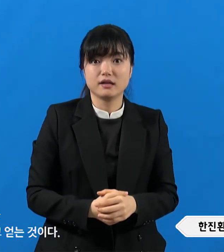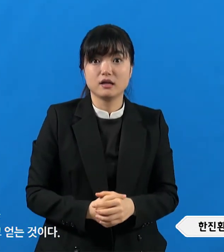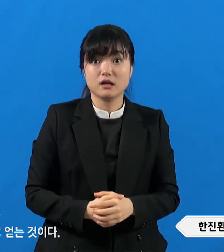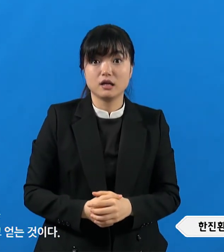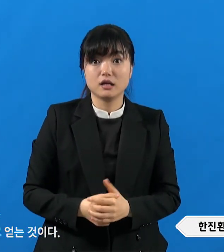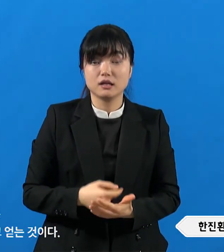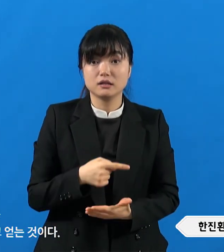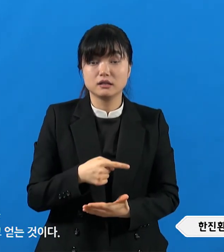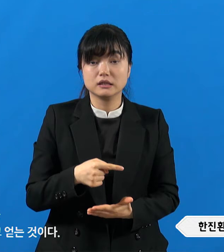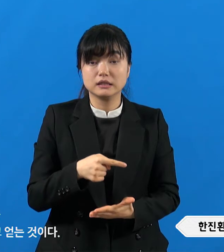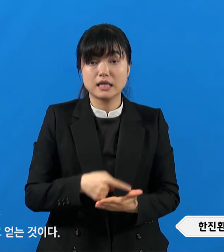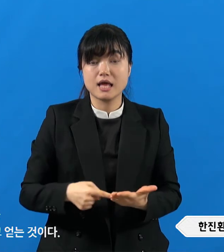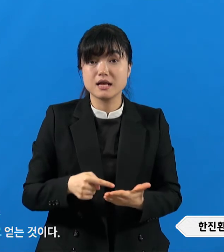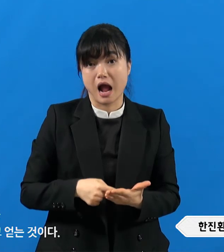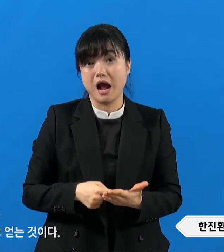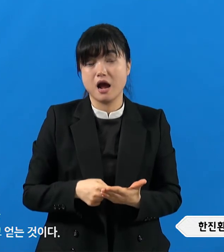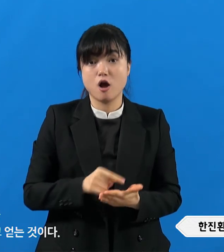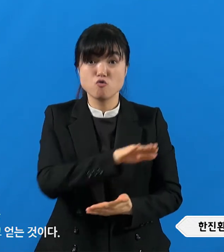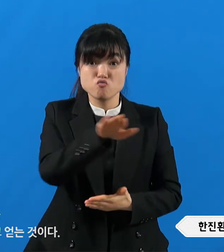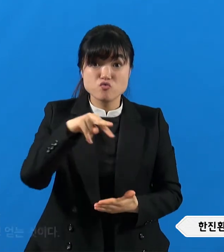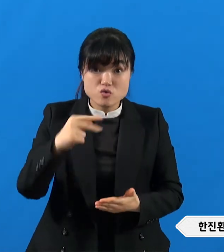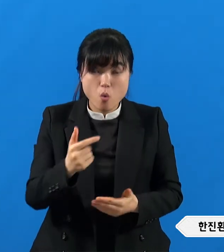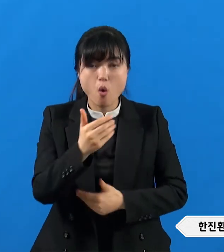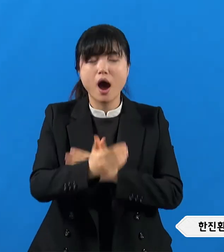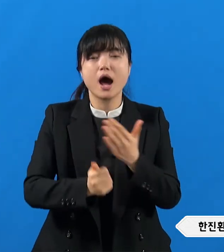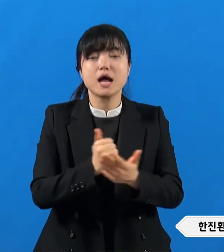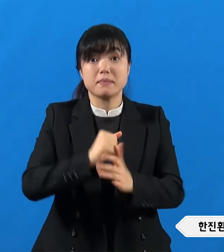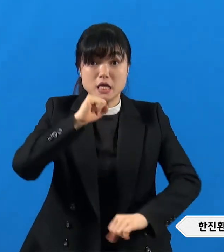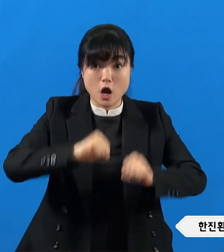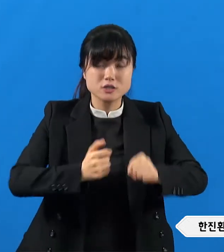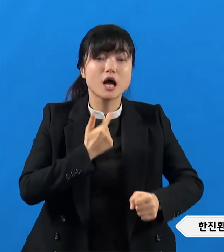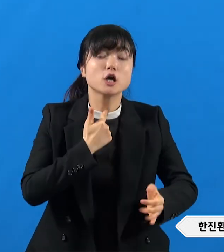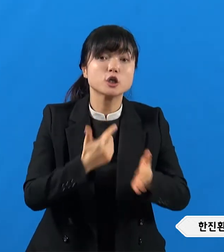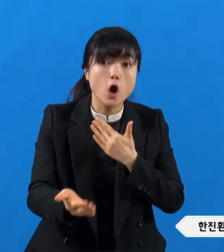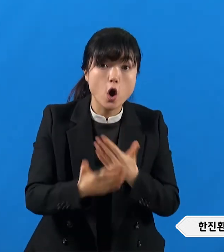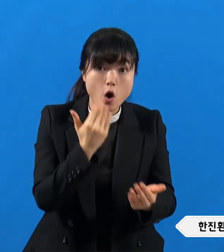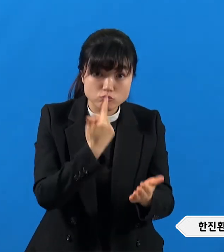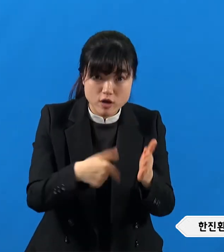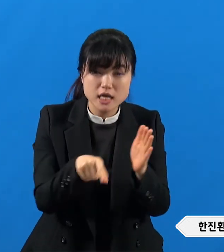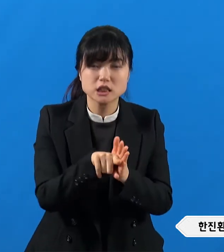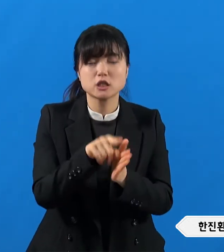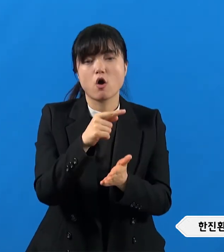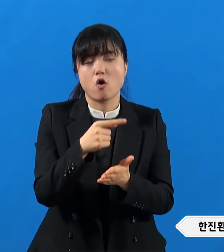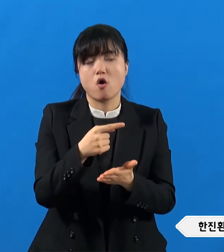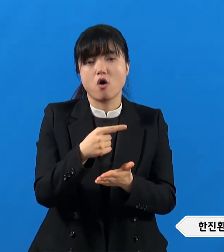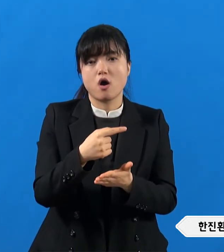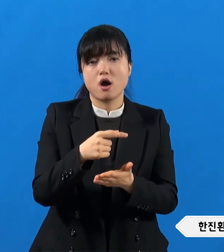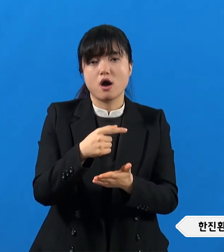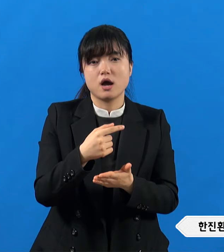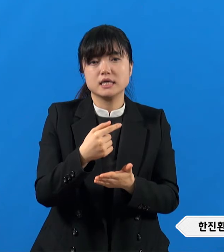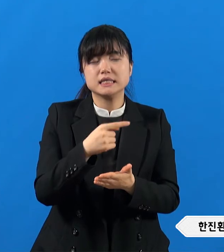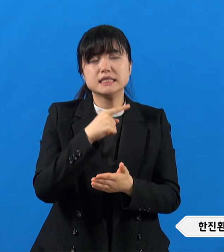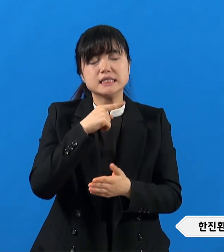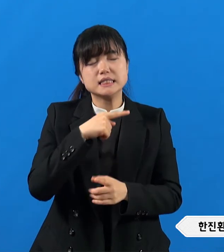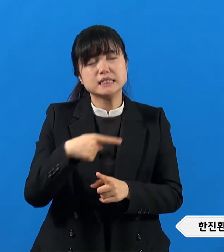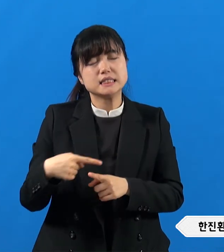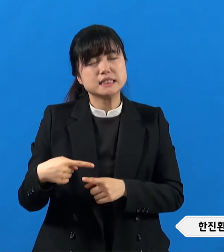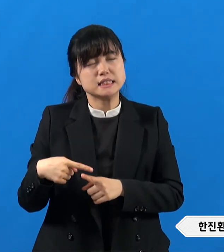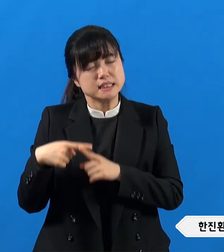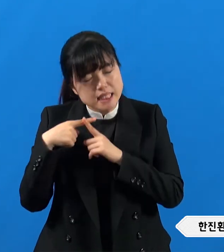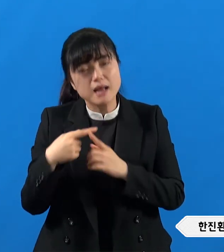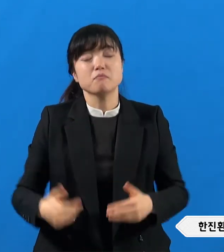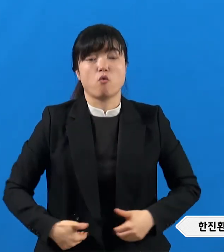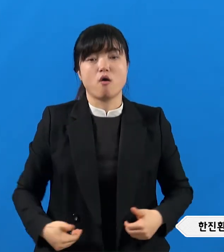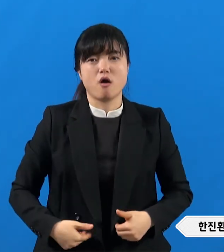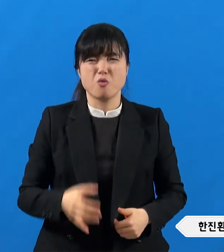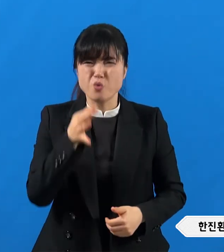것입니다. 우리도 하나님의 역사를 경험하기 위해서는 대가를 지불해야 됩니다. 그 무슨 돈을 지불해야 된다는